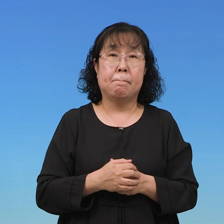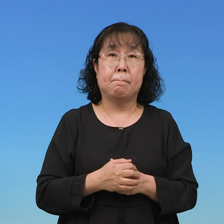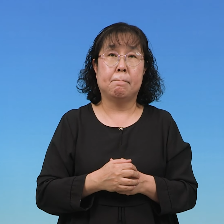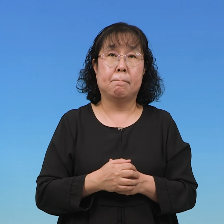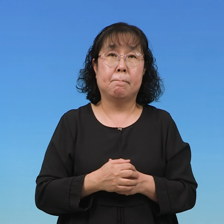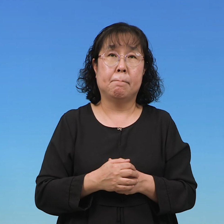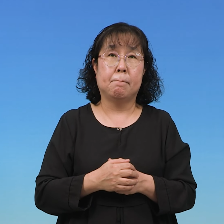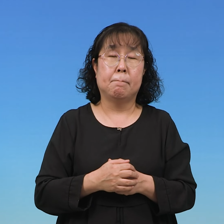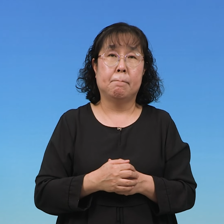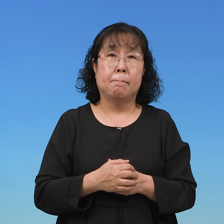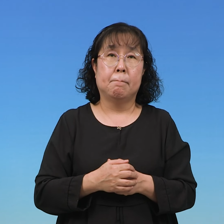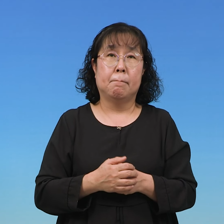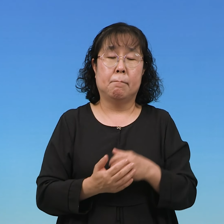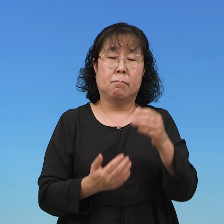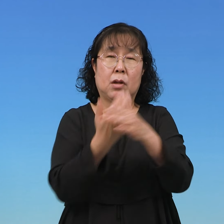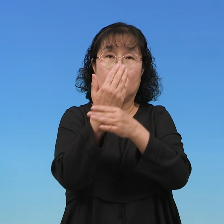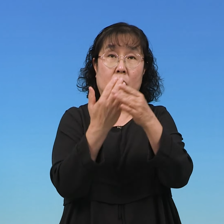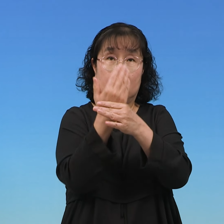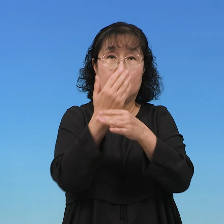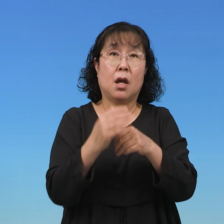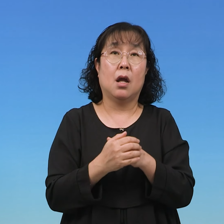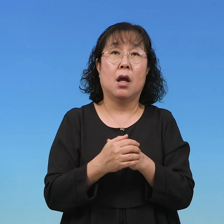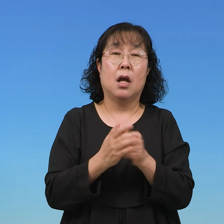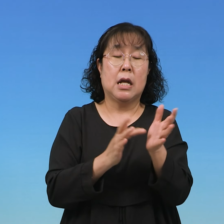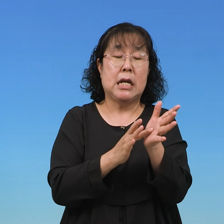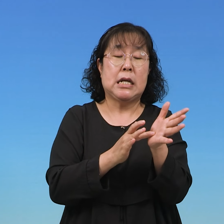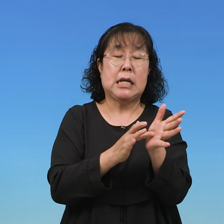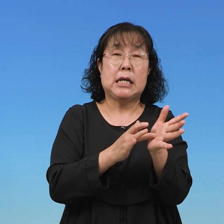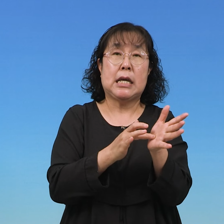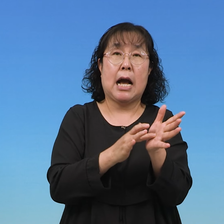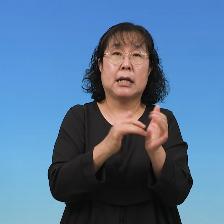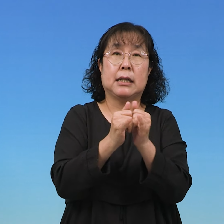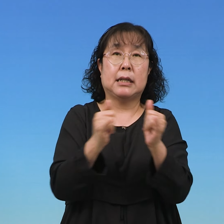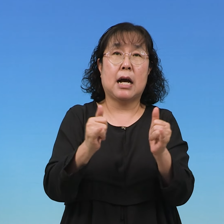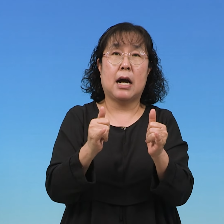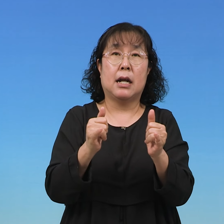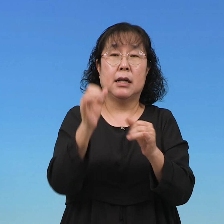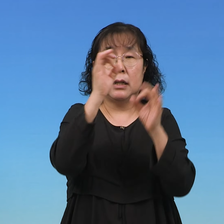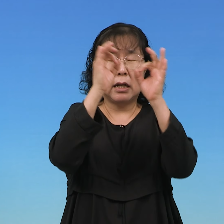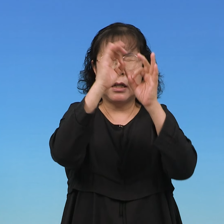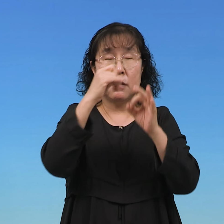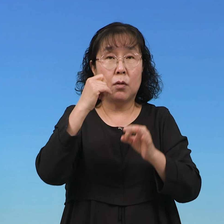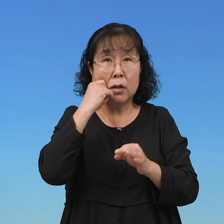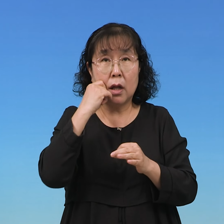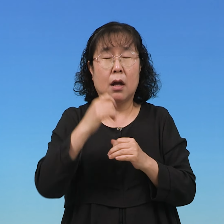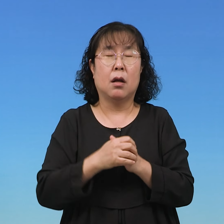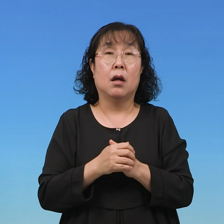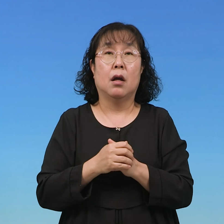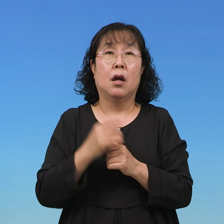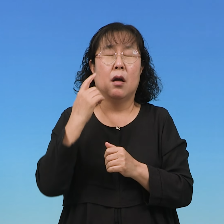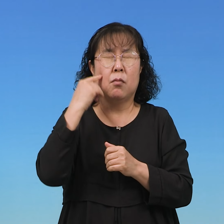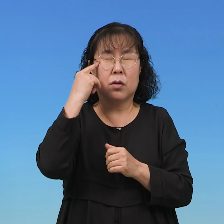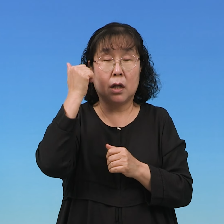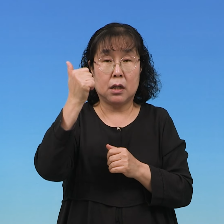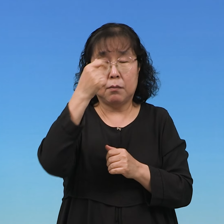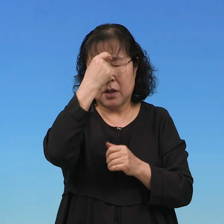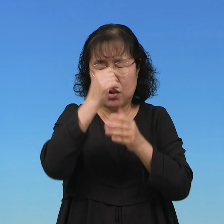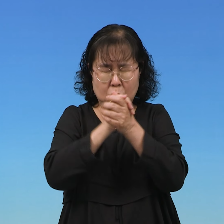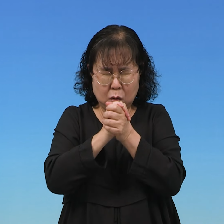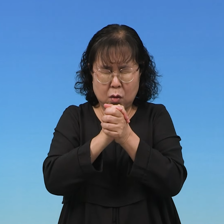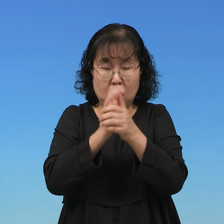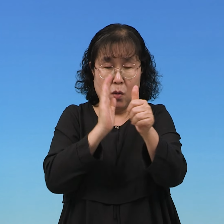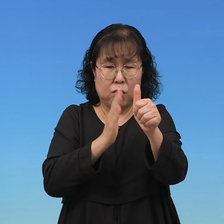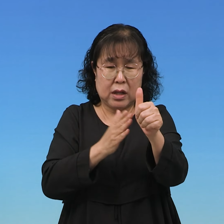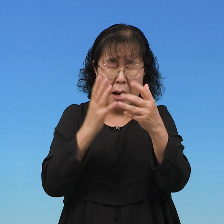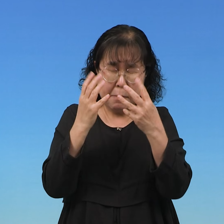갑자기 간암 진단이 굉장히 위중한데 약사를 구할 수 없어서, 그래서 목사님 안 그래도 기도 부탁